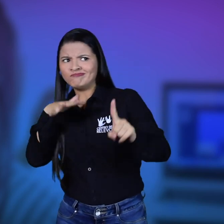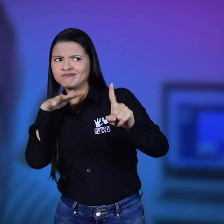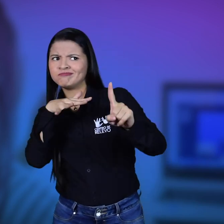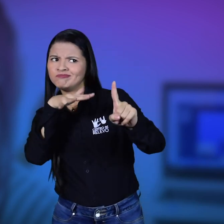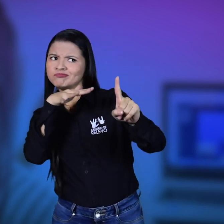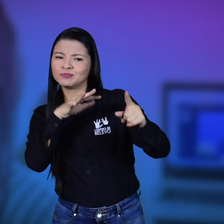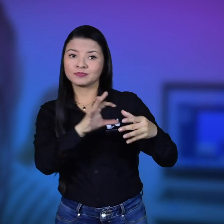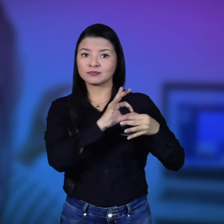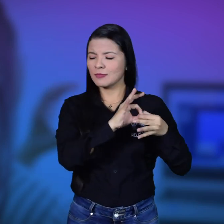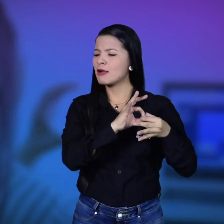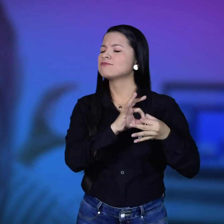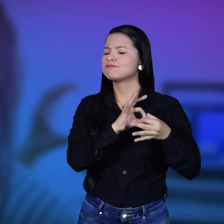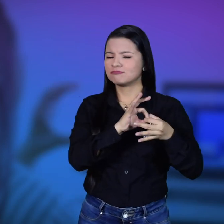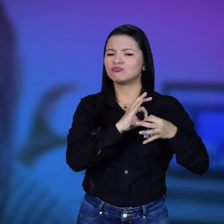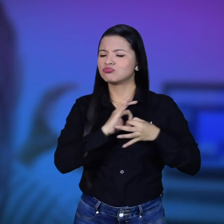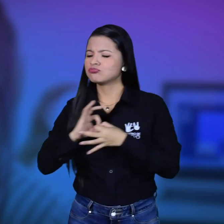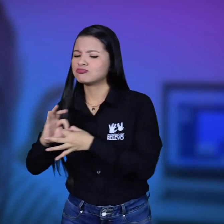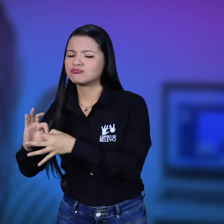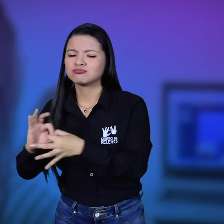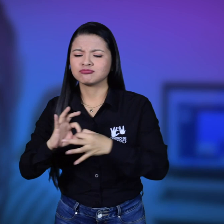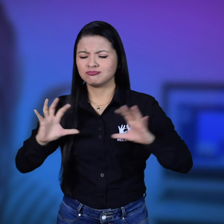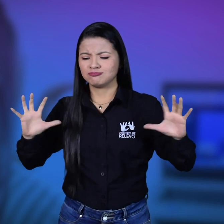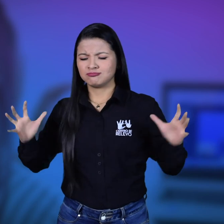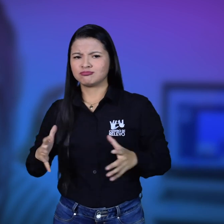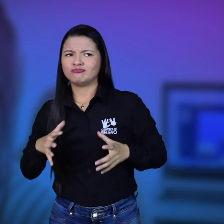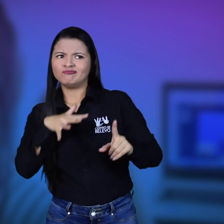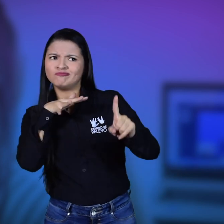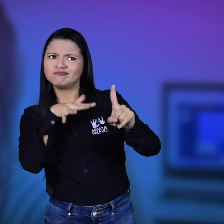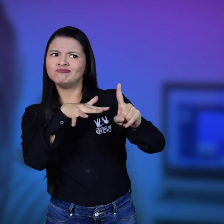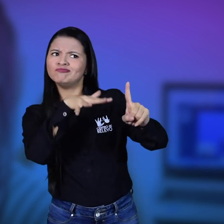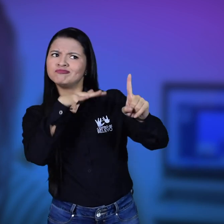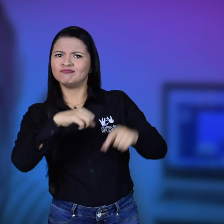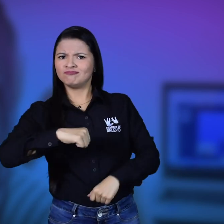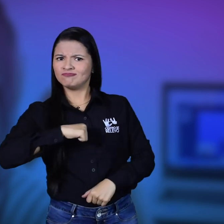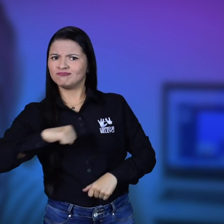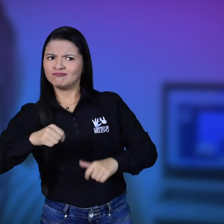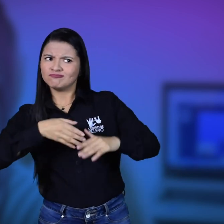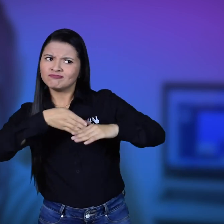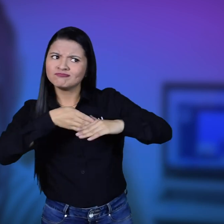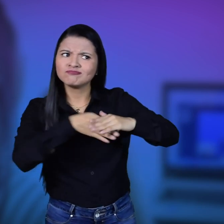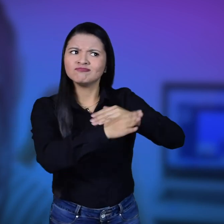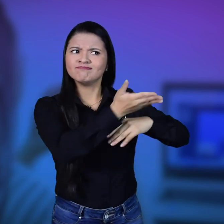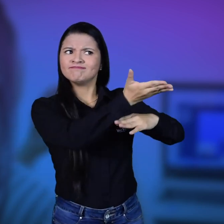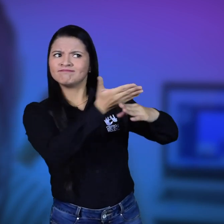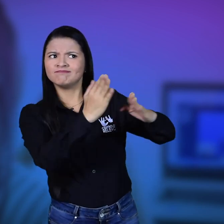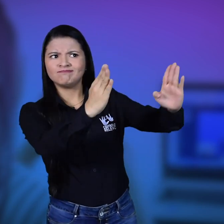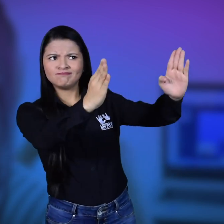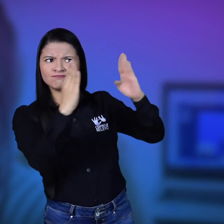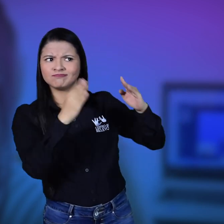sorda y el liderazgo de Fenascol para exigir el acceso a la información de las personas sordas en todos los entornos,